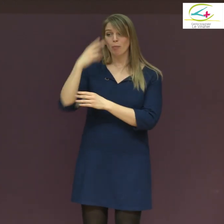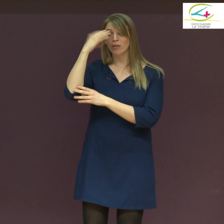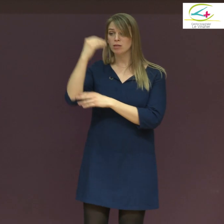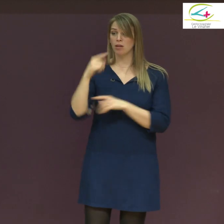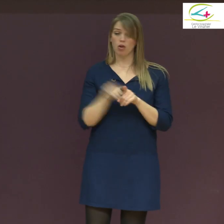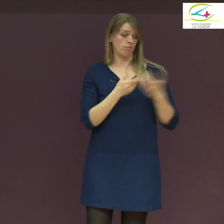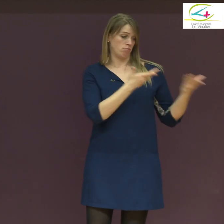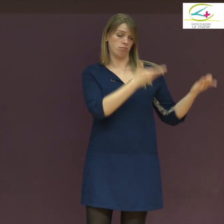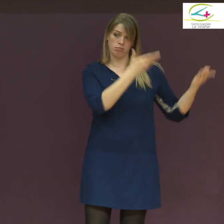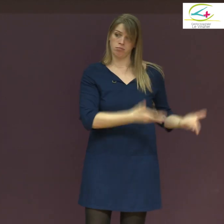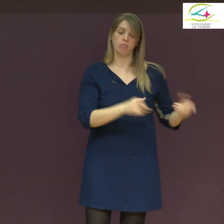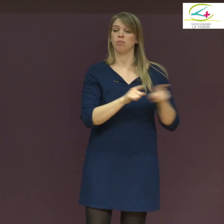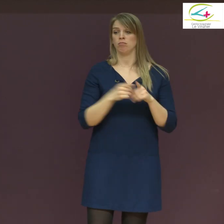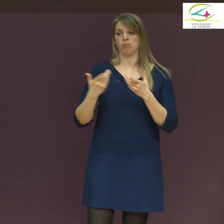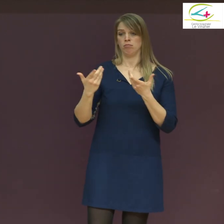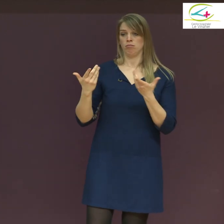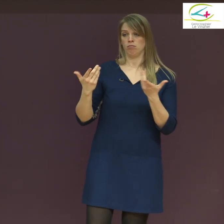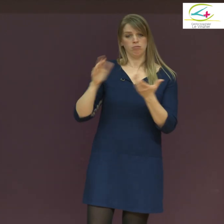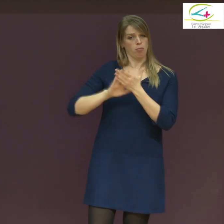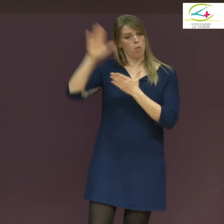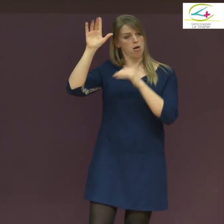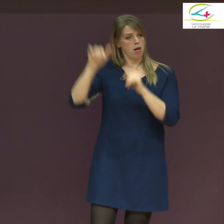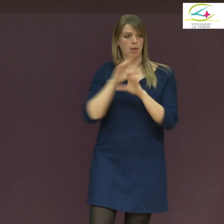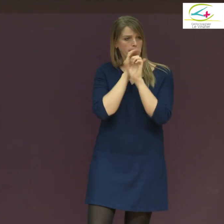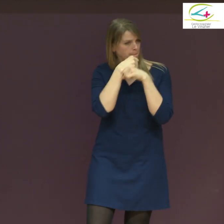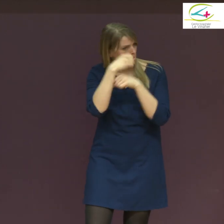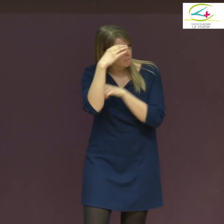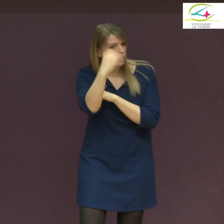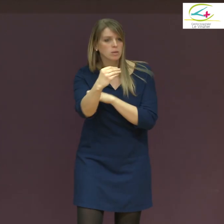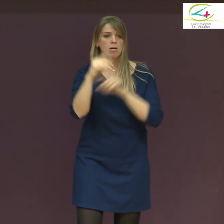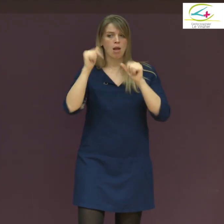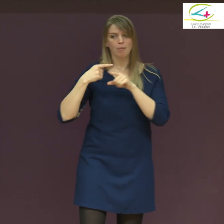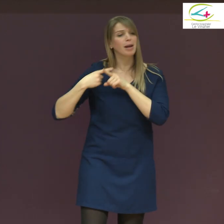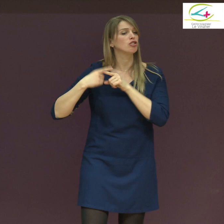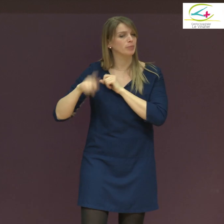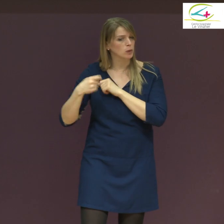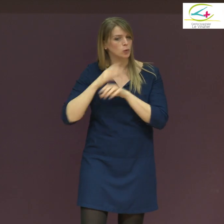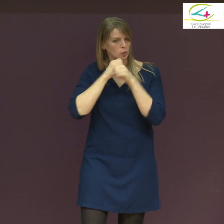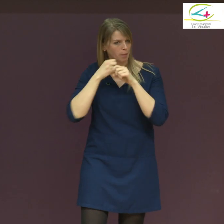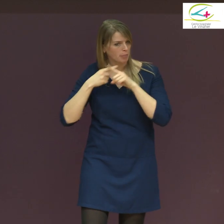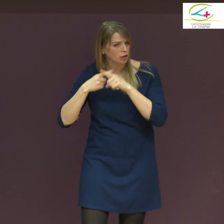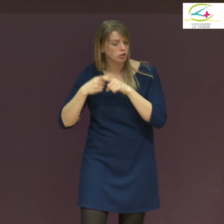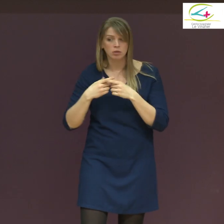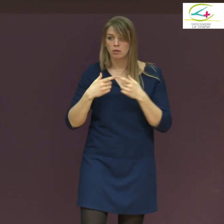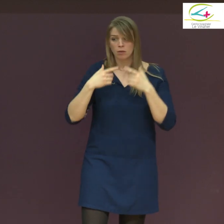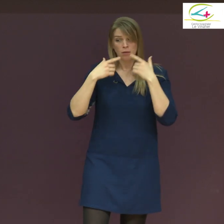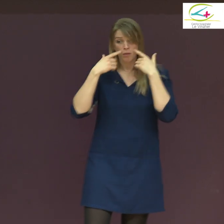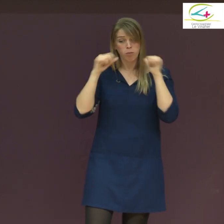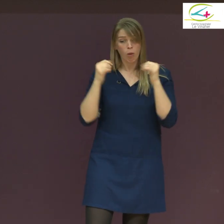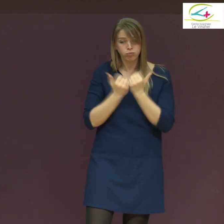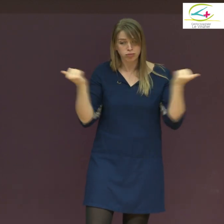gens voilà, assermentés, qui sont dans le secret professionnel partagé. Et là, on voit tout à fait la différence